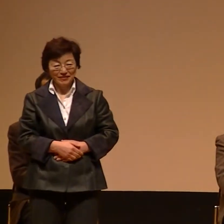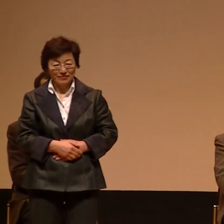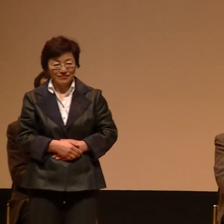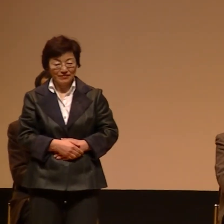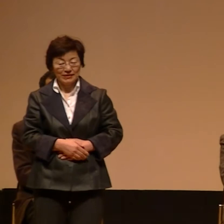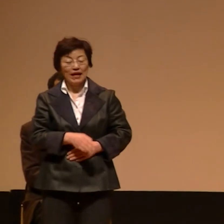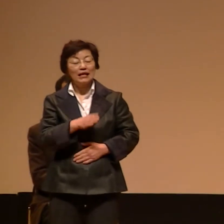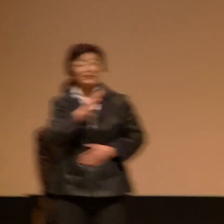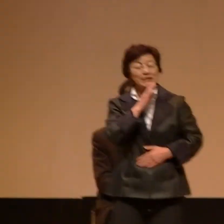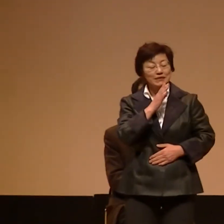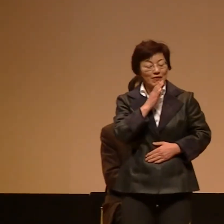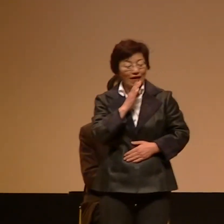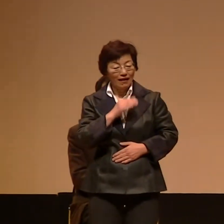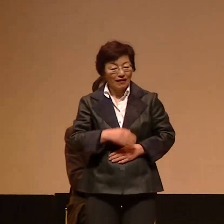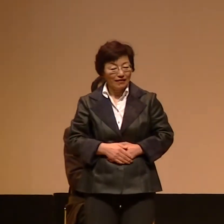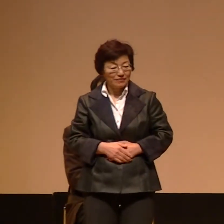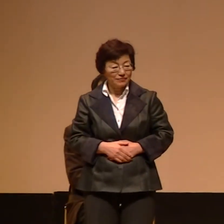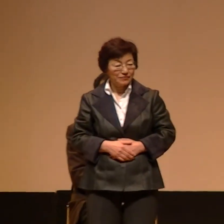実は